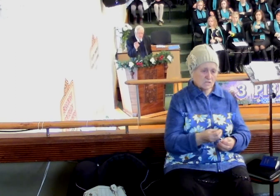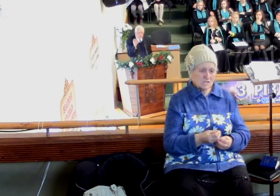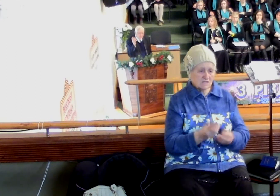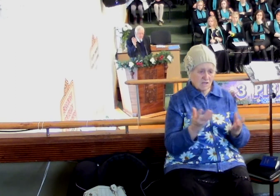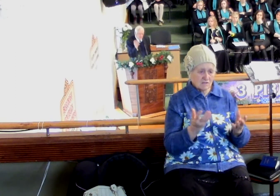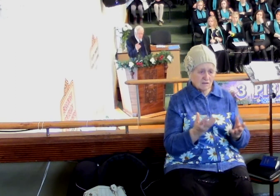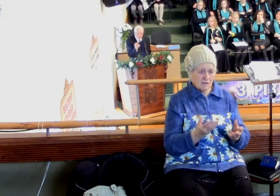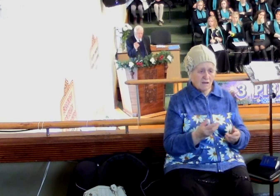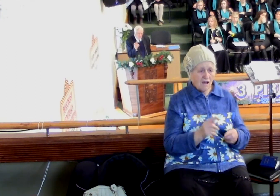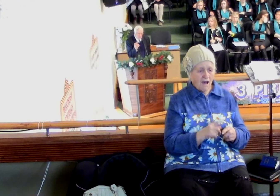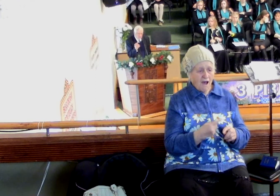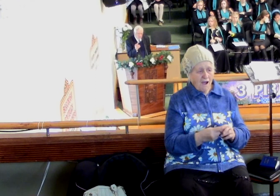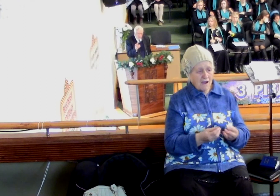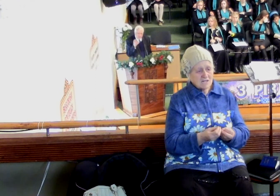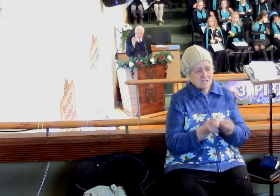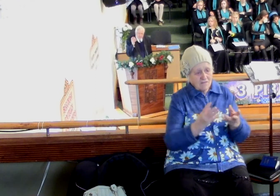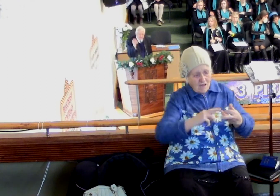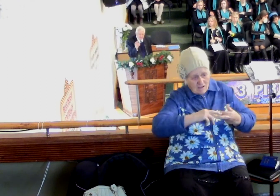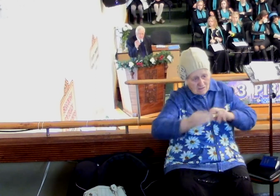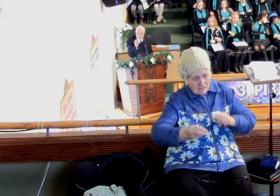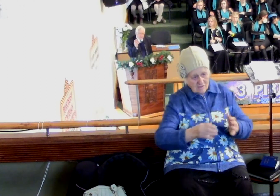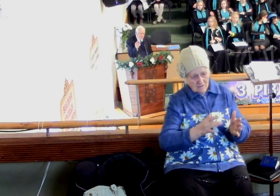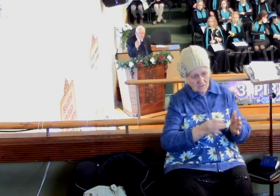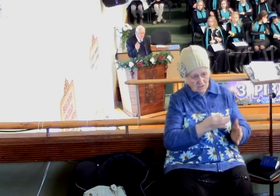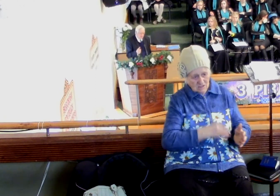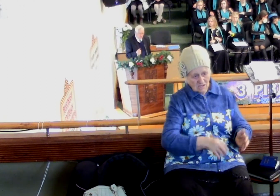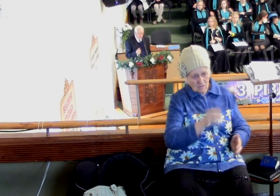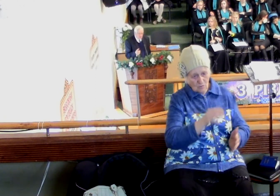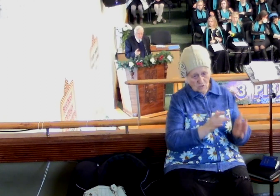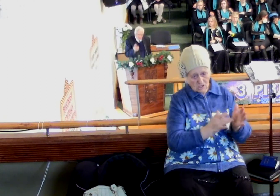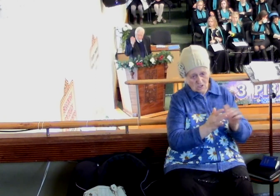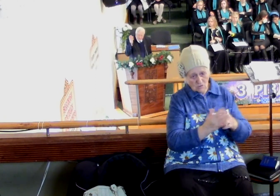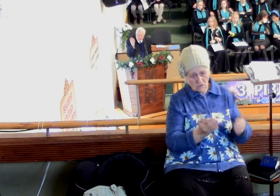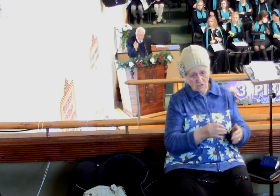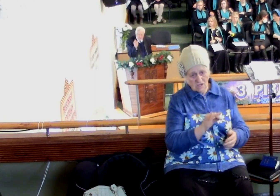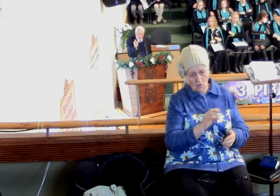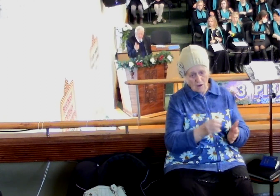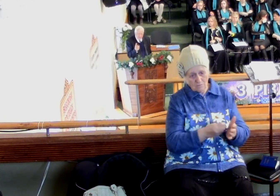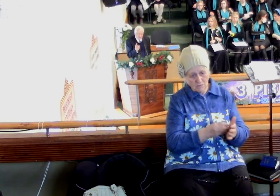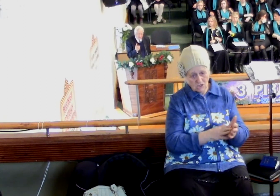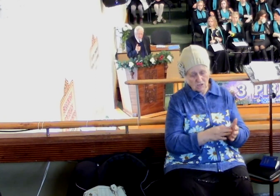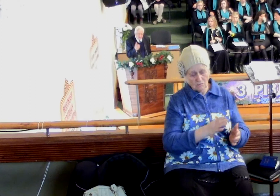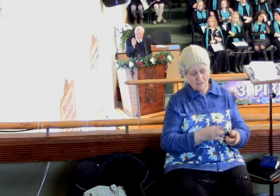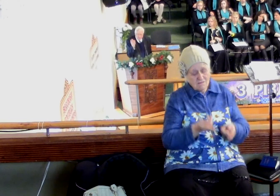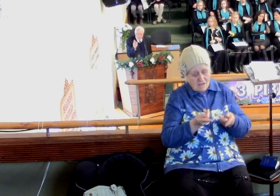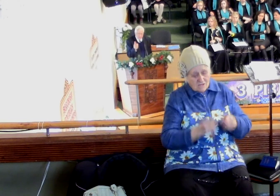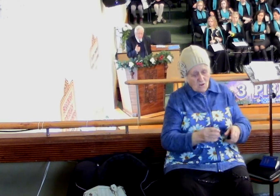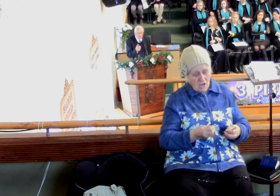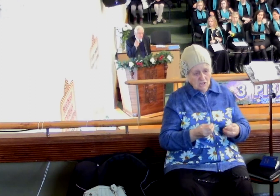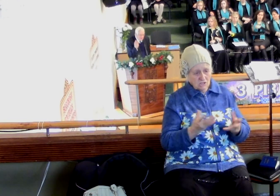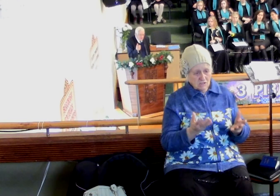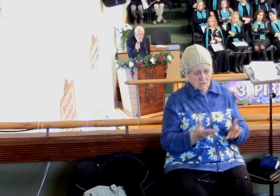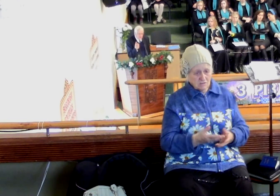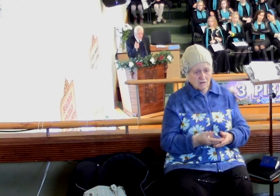Божий, Иисус Христос. Был свет истинный, говорит Иоанн. Был настоящий свет, не